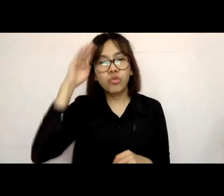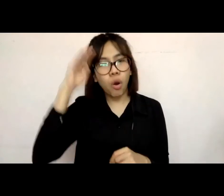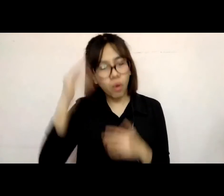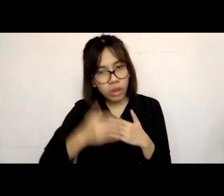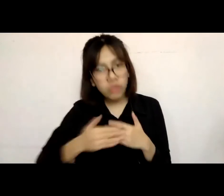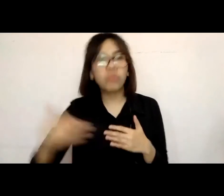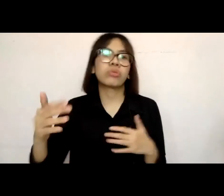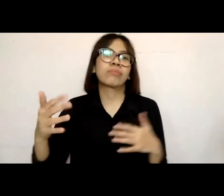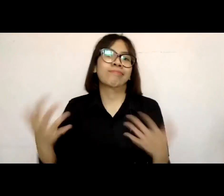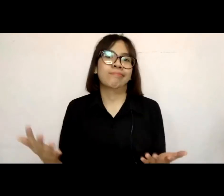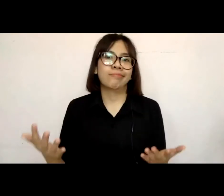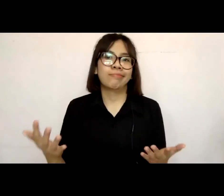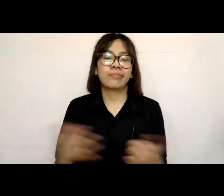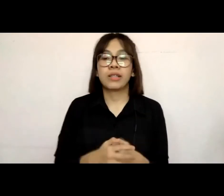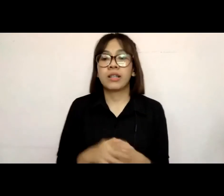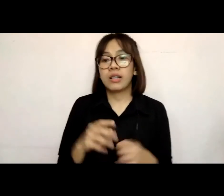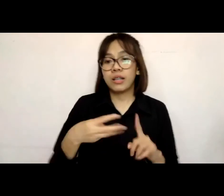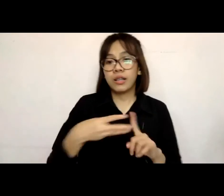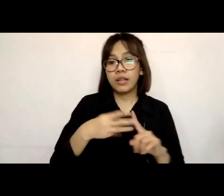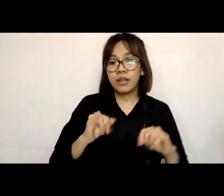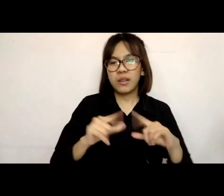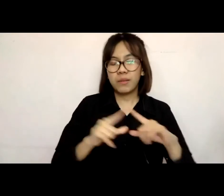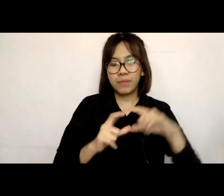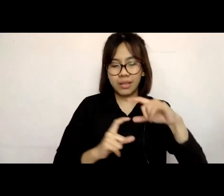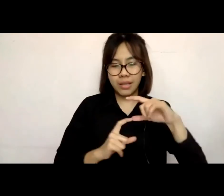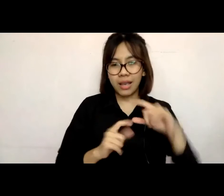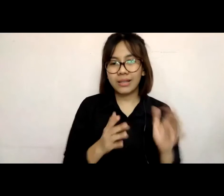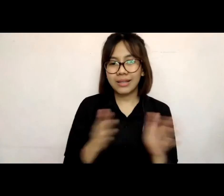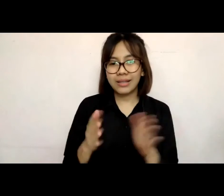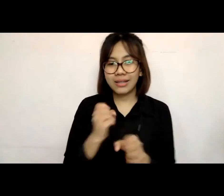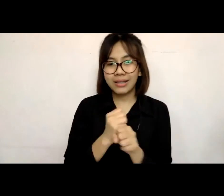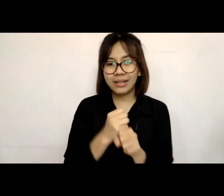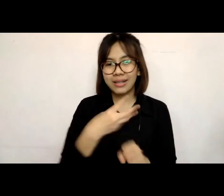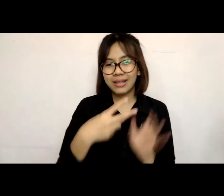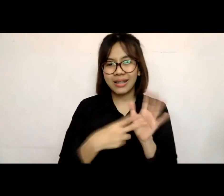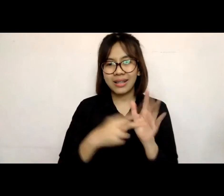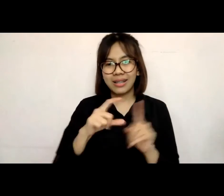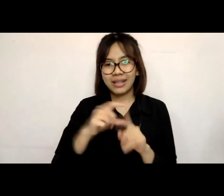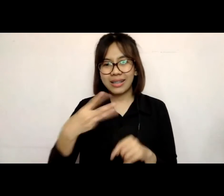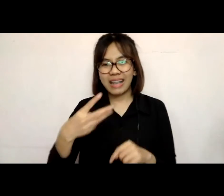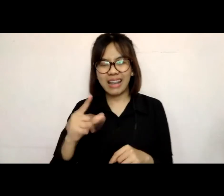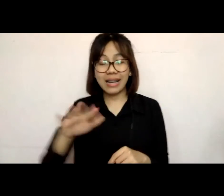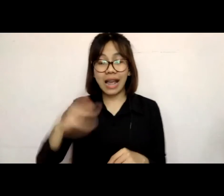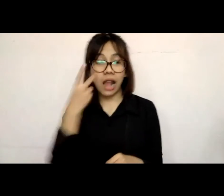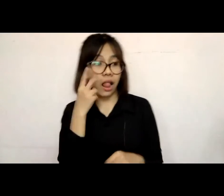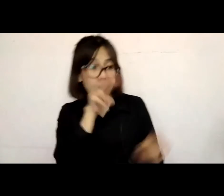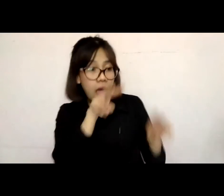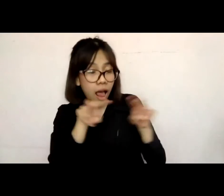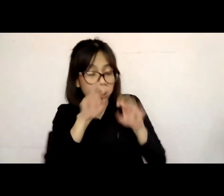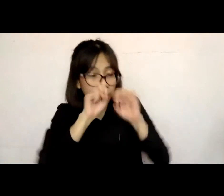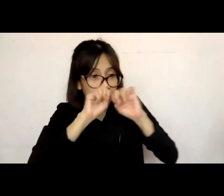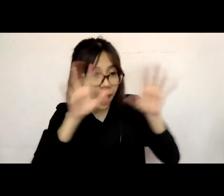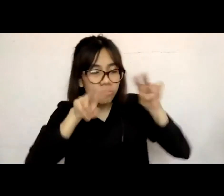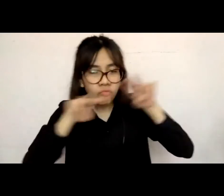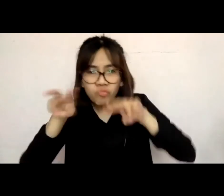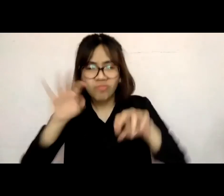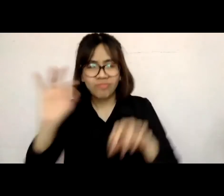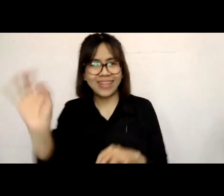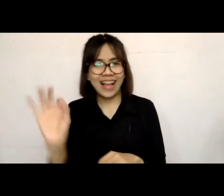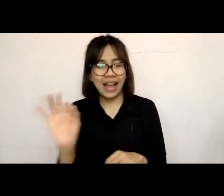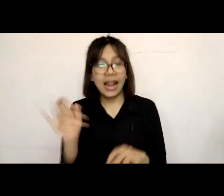kasih. Assalamualaikum warahmatullahi wabarakatuh. Baik, Pak Imam, satu aja nih Pak Imam. Tadi kalau misalnya memang dalam tahapan dinas pendidikan ini kan